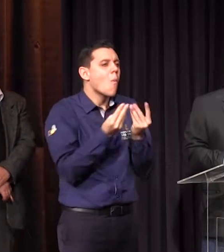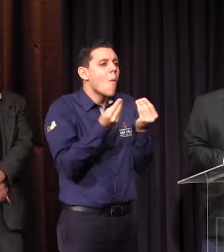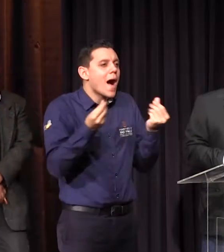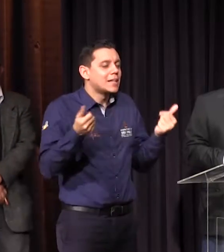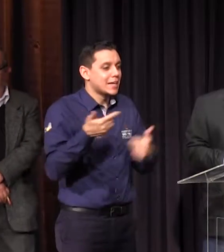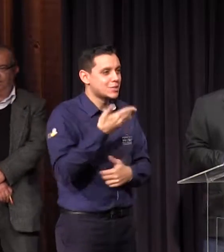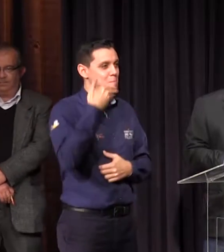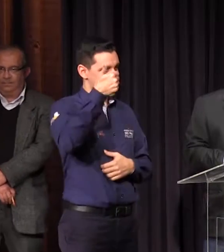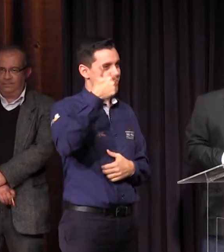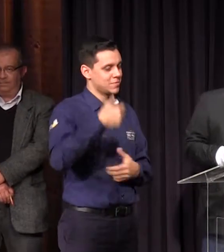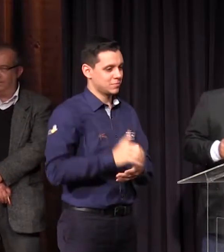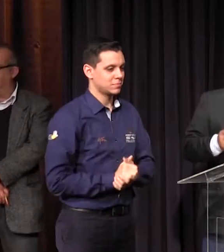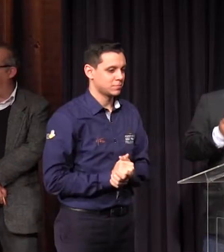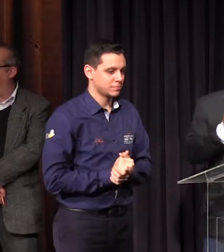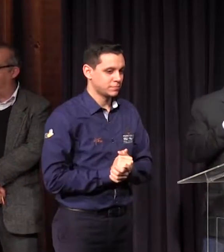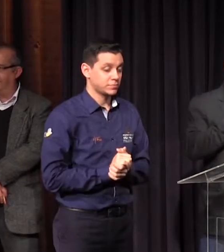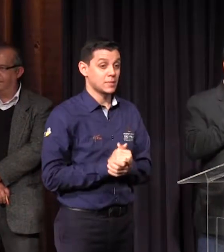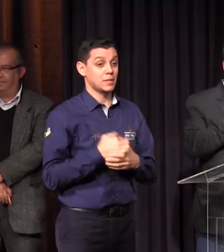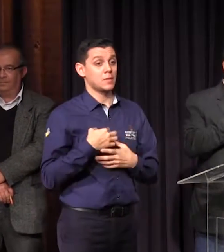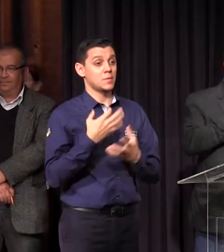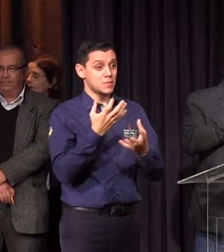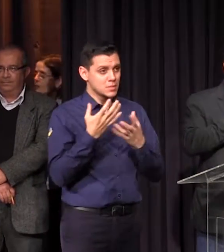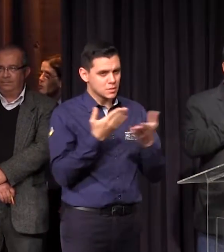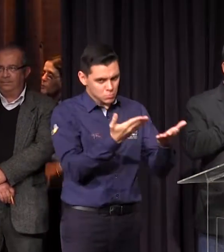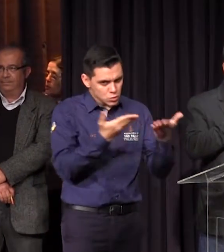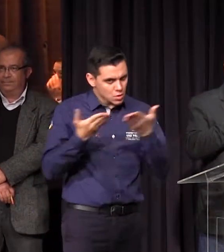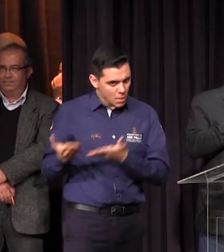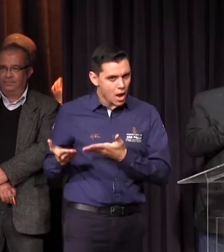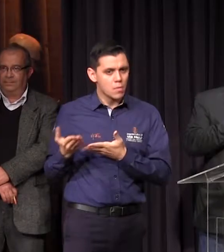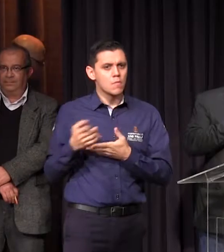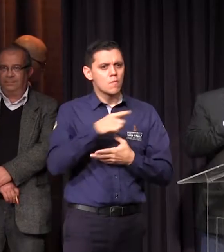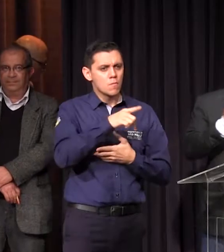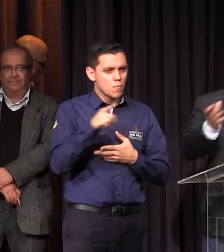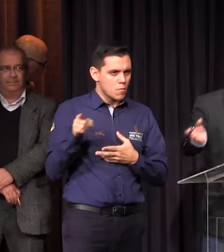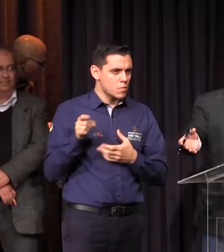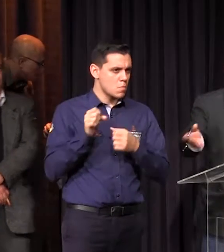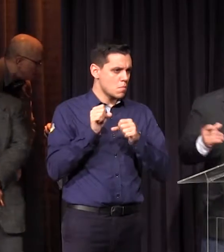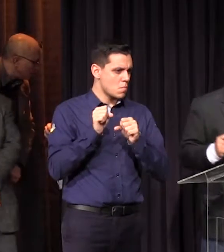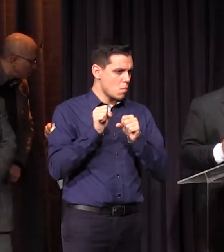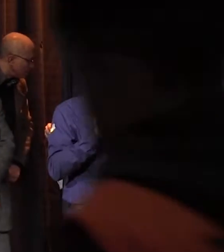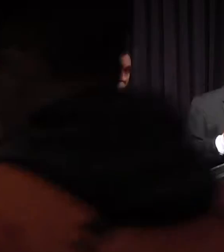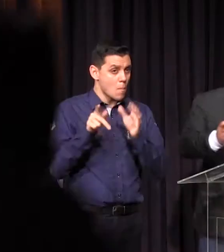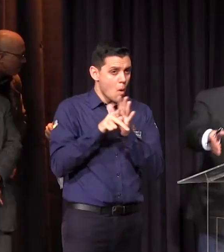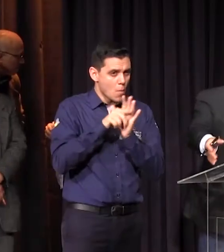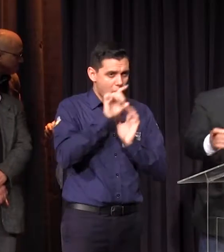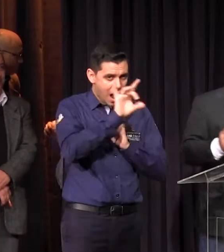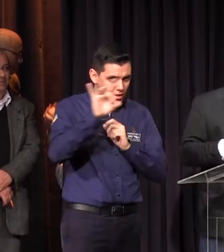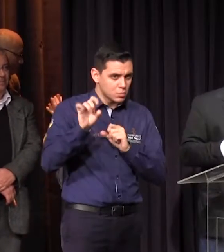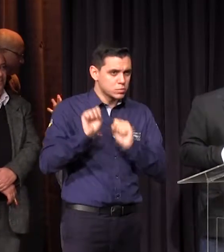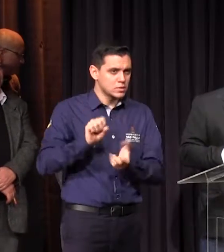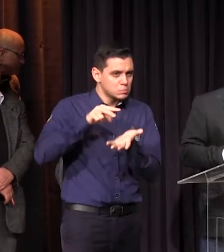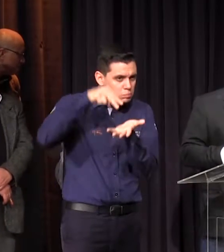então eu gostaria que ao chamá los se eles pudessem ficar em pé ou até se não for muito incómodo